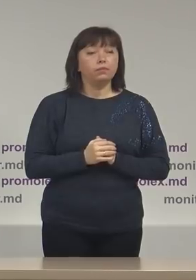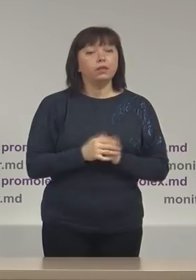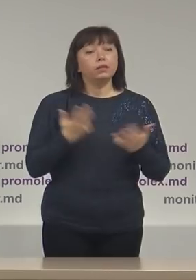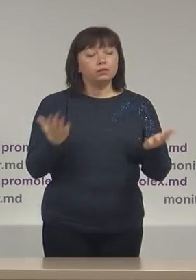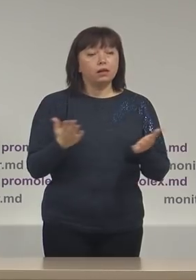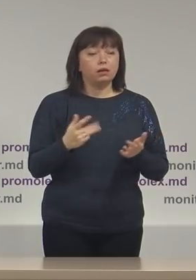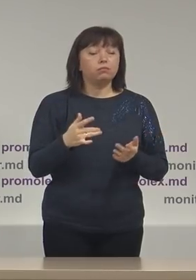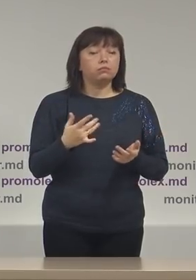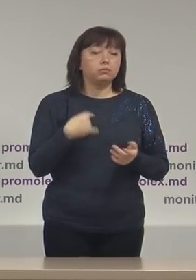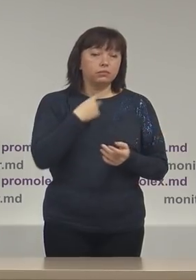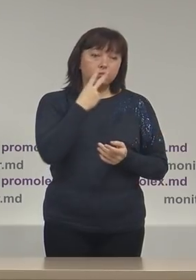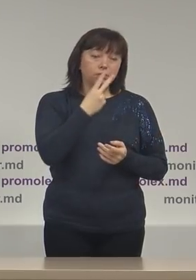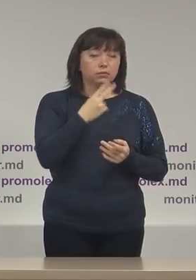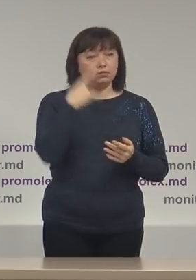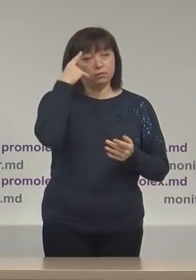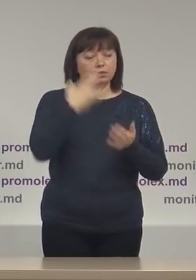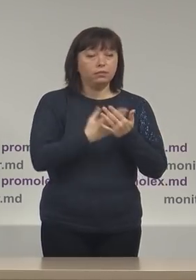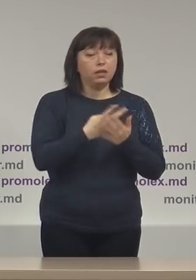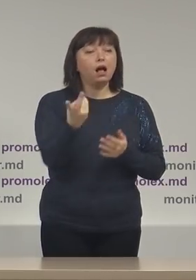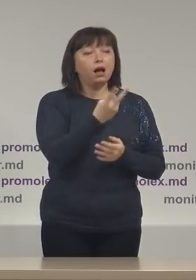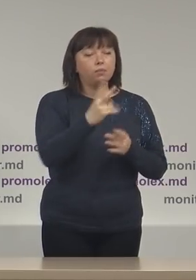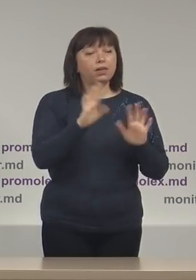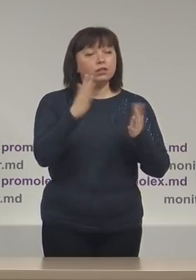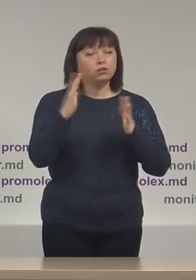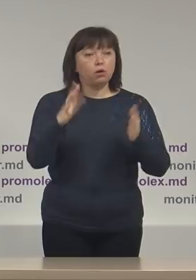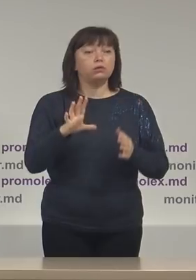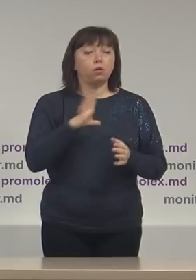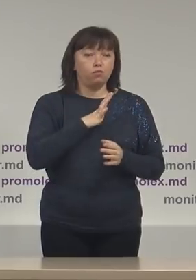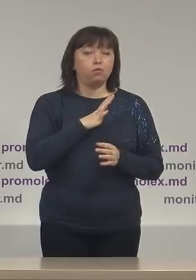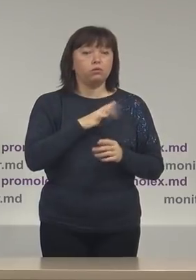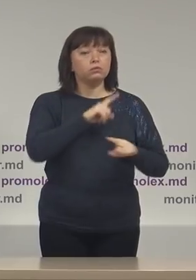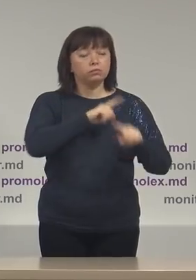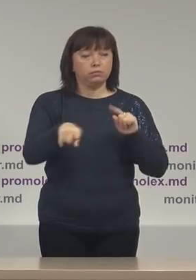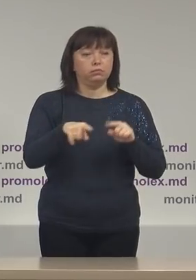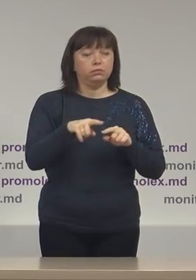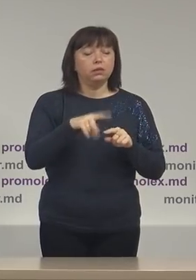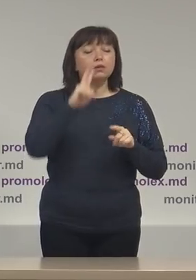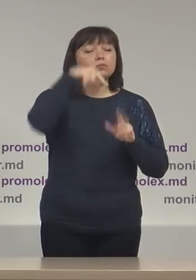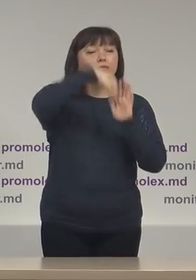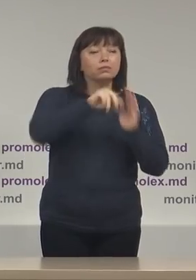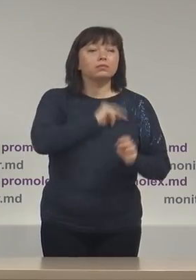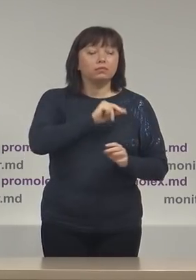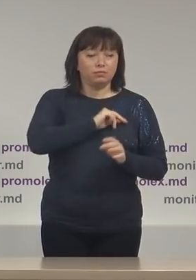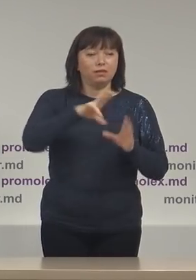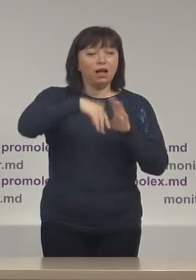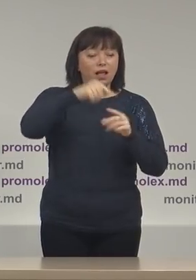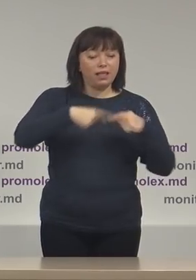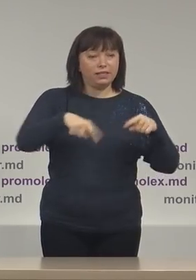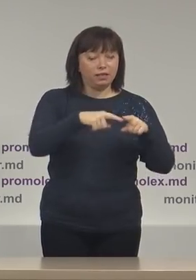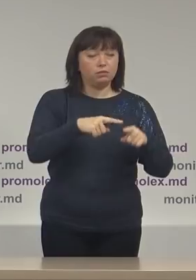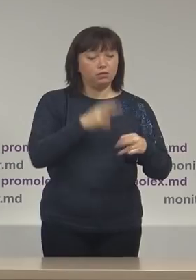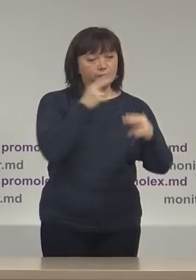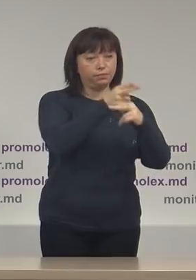Dar se pare că la ambele situații au intervenit prompt funcționarii electorali. Cu